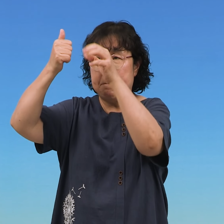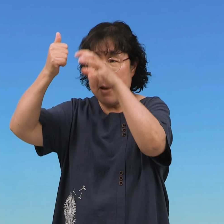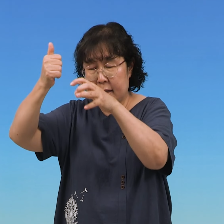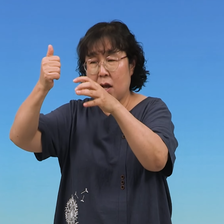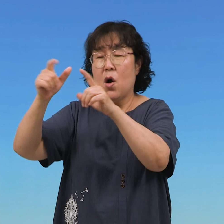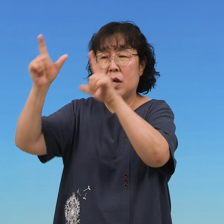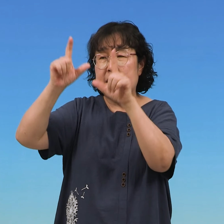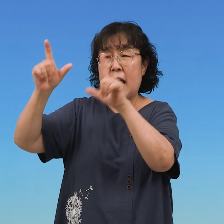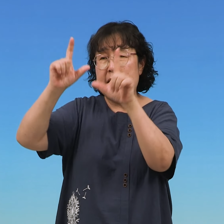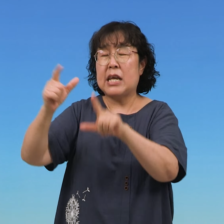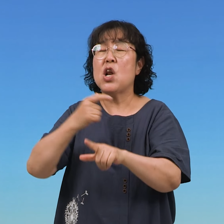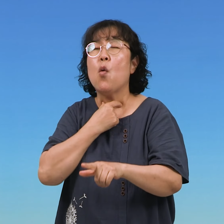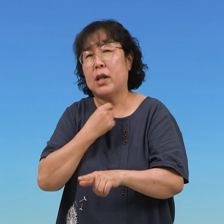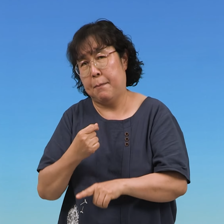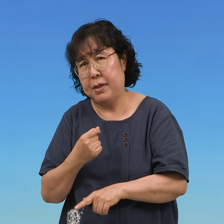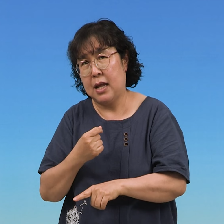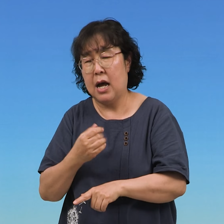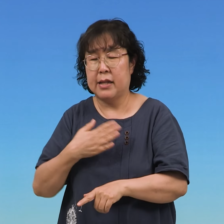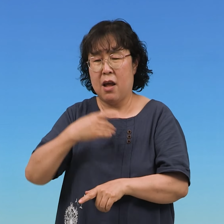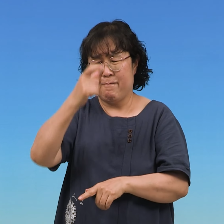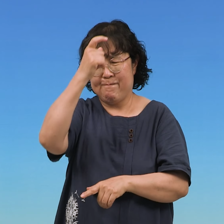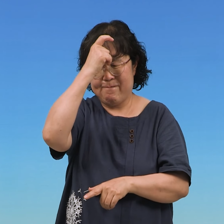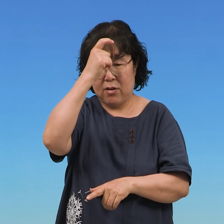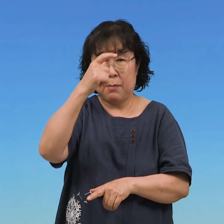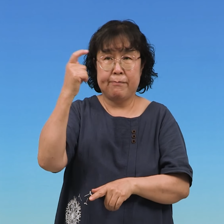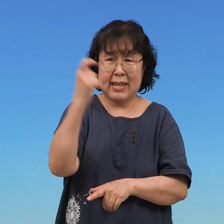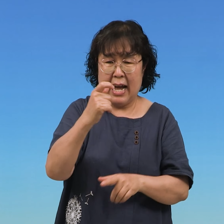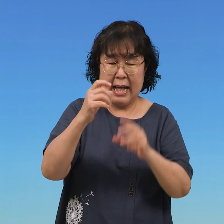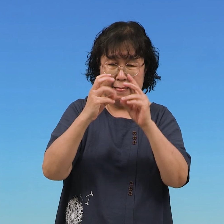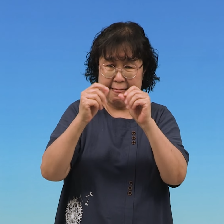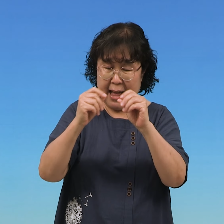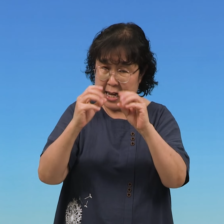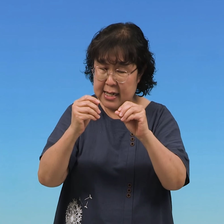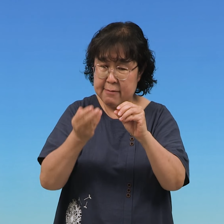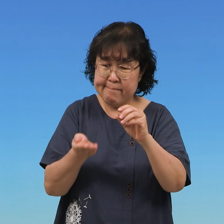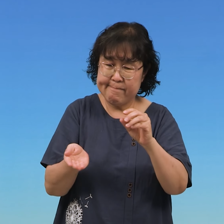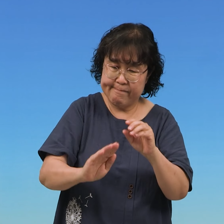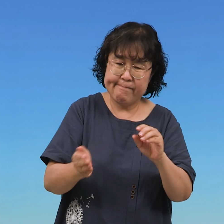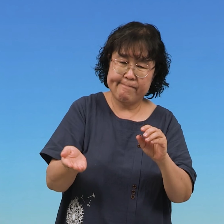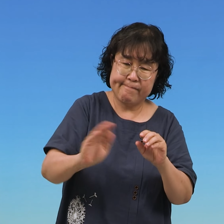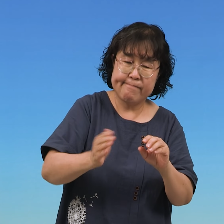살기를 원합니다. 이 묵은 땅을 갈아엎는 게 이게 예배라는 거예요.